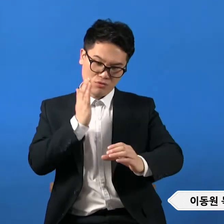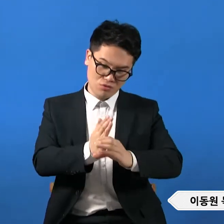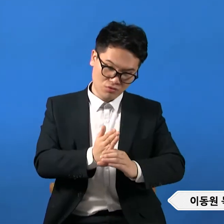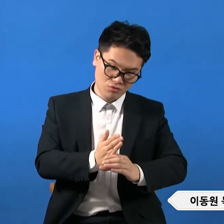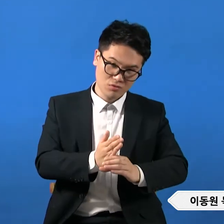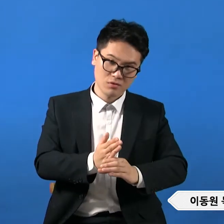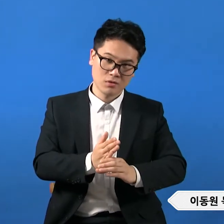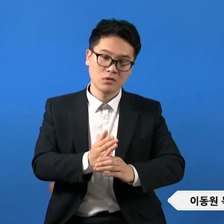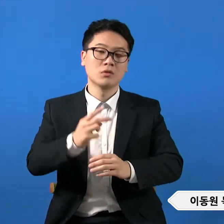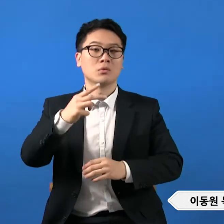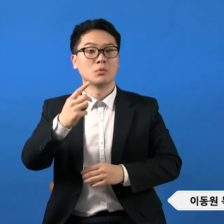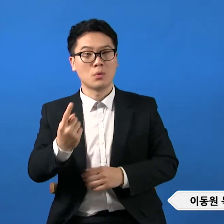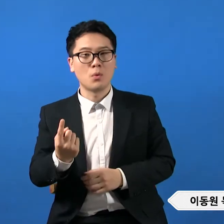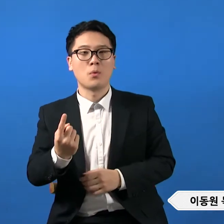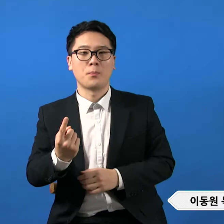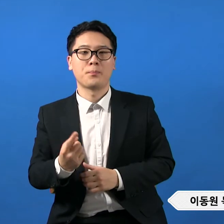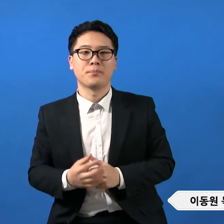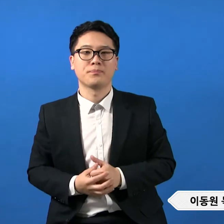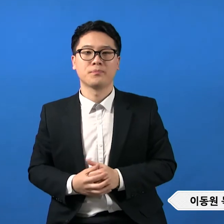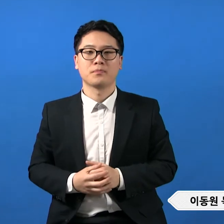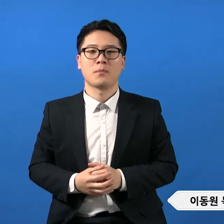돼요. 진노 중에라도.